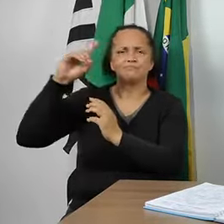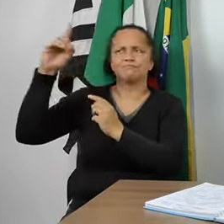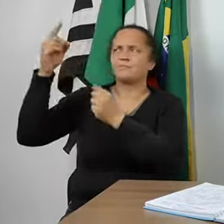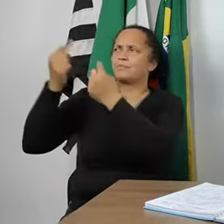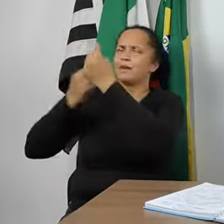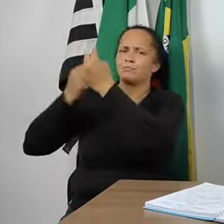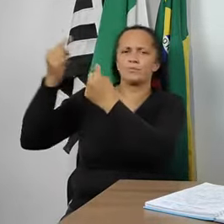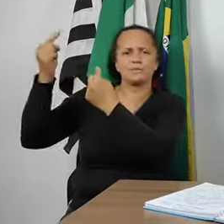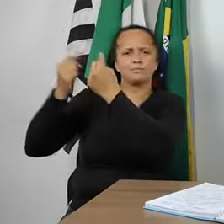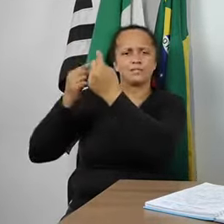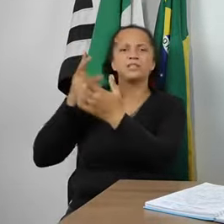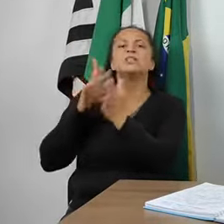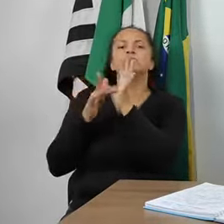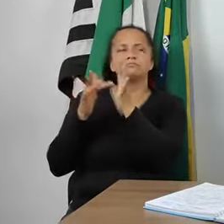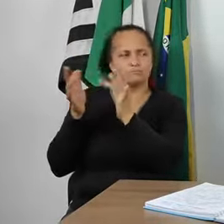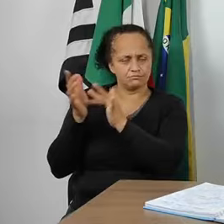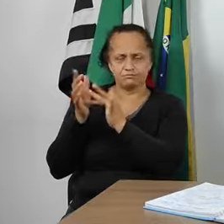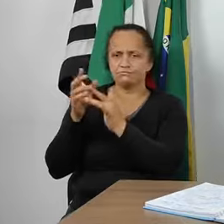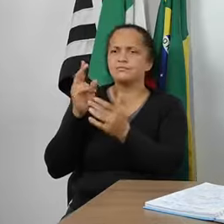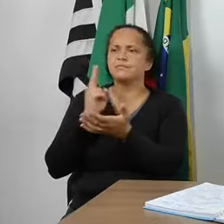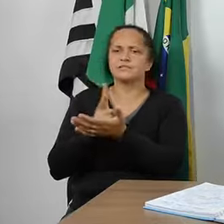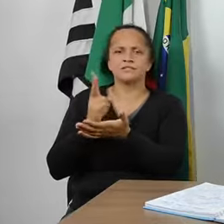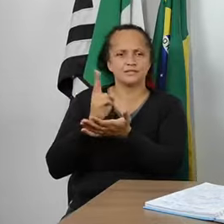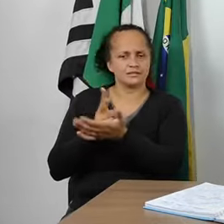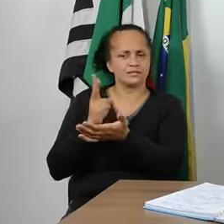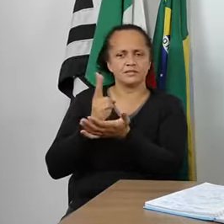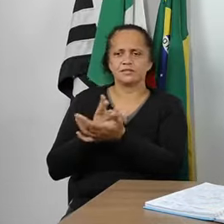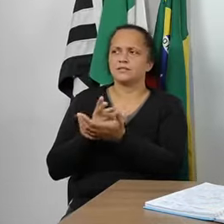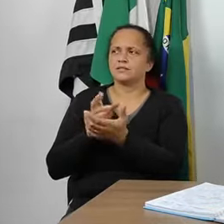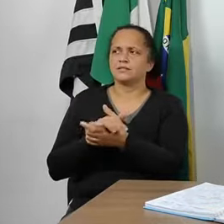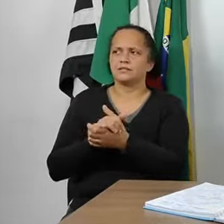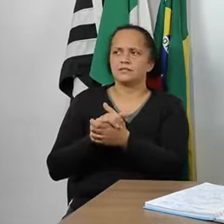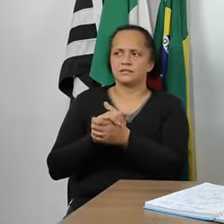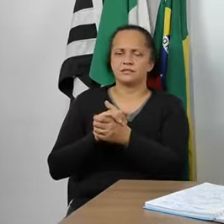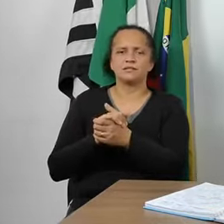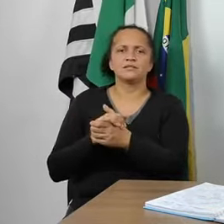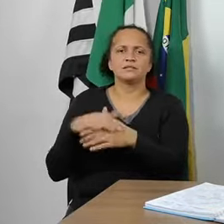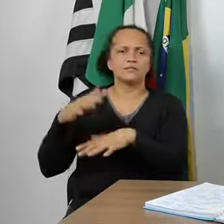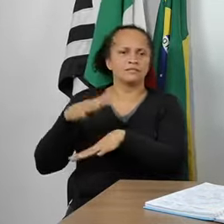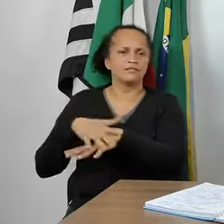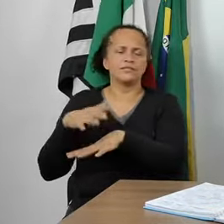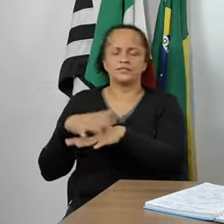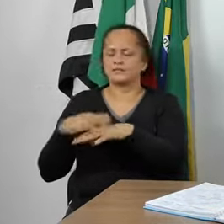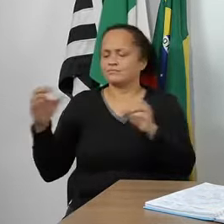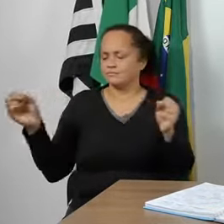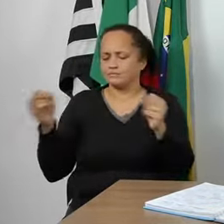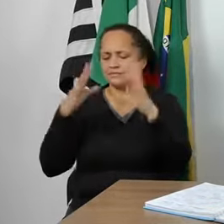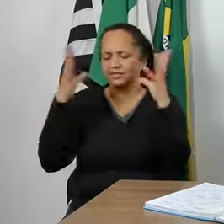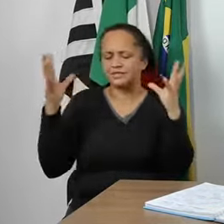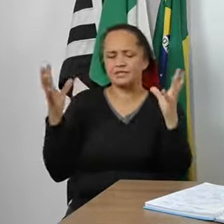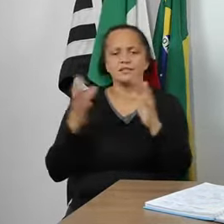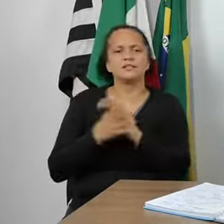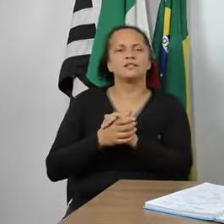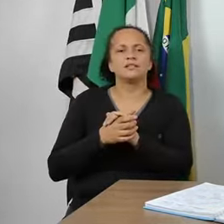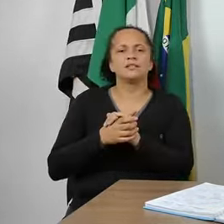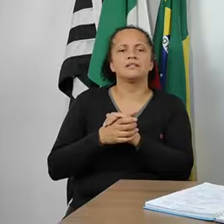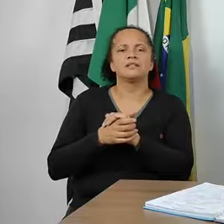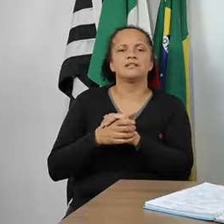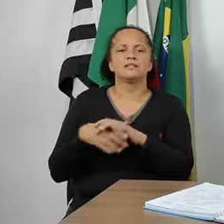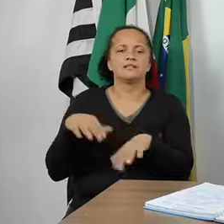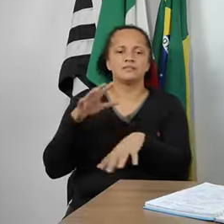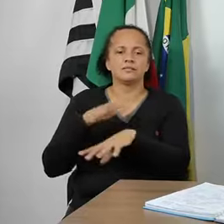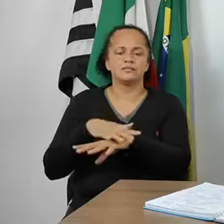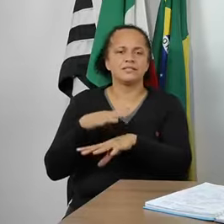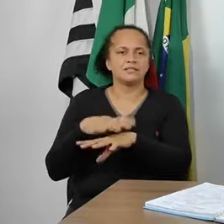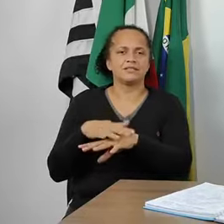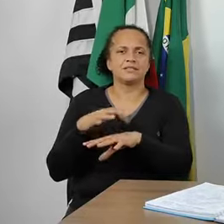Pai. Jesus sempre, tanto é que ele fazia todos aqueles milagres, aqueles prodígios, ele andava numa